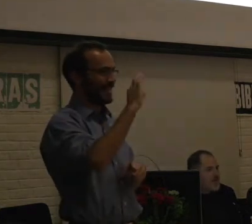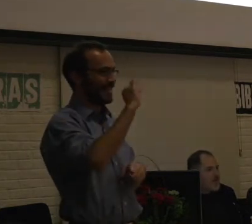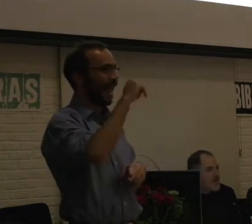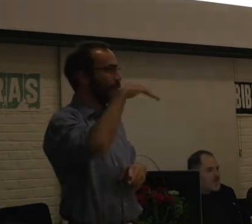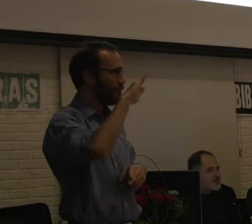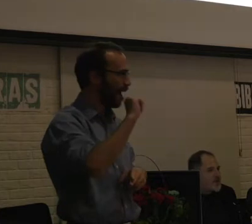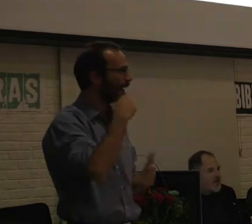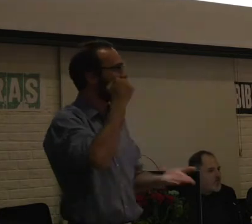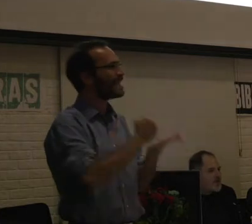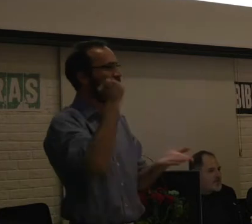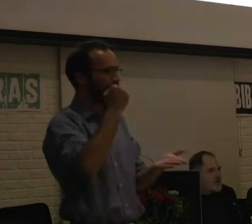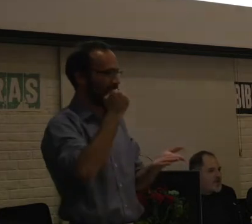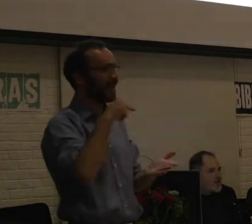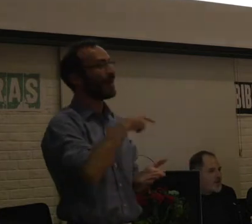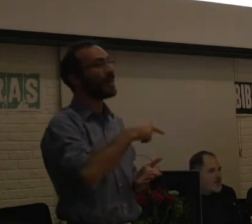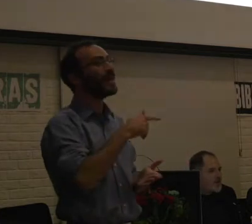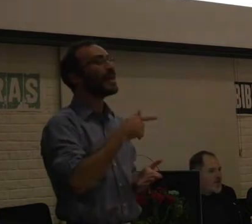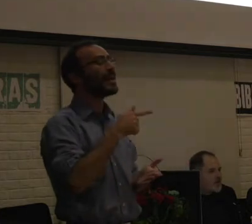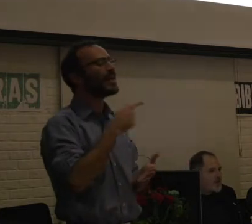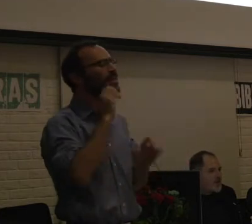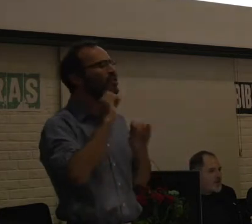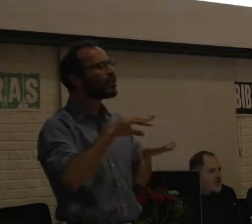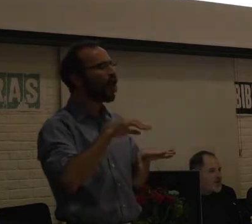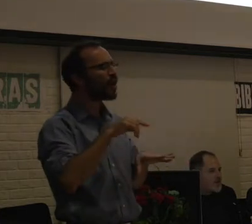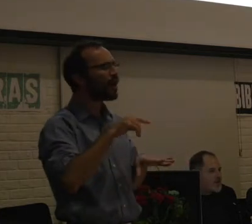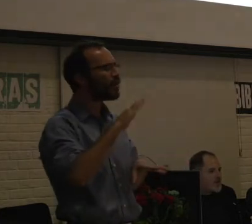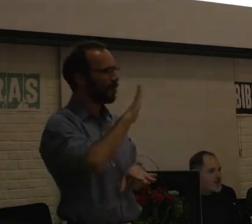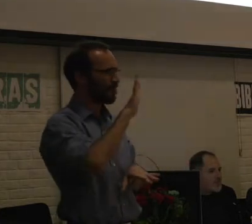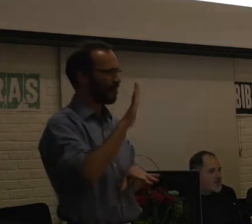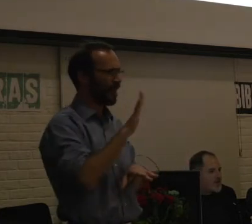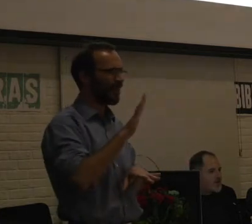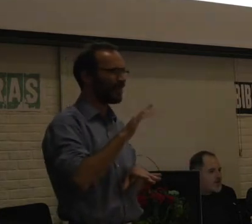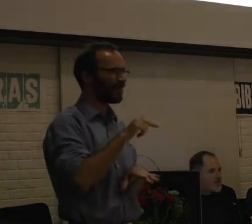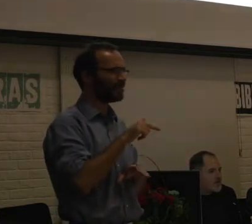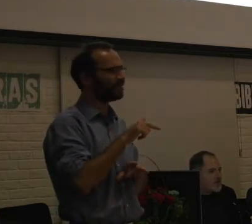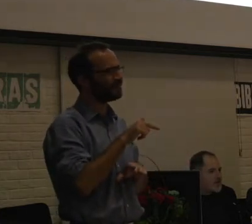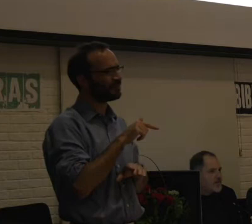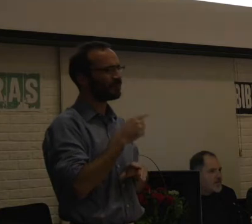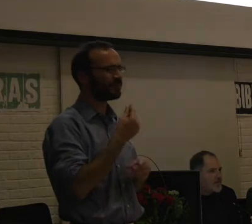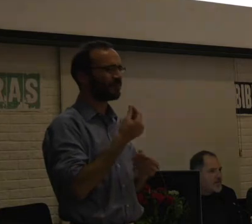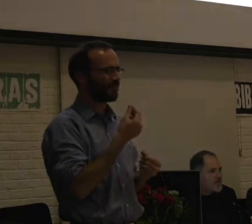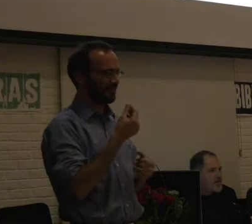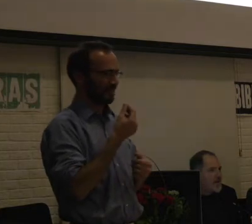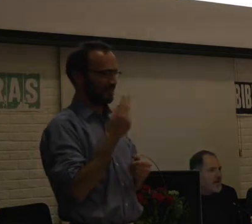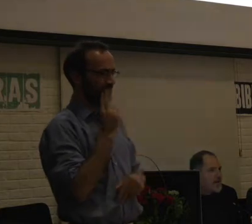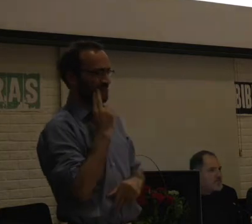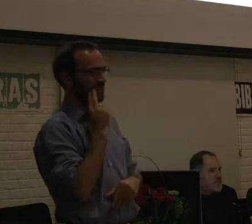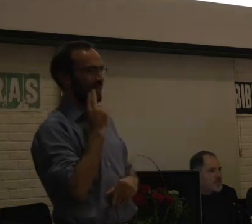en la cual nos narra una historia que a priori puede parecer un tanto tétrica, que es las bebedoras